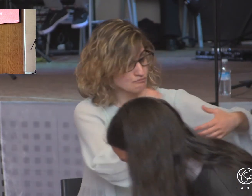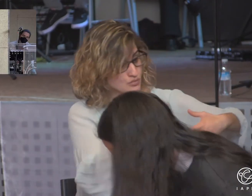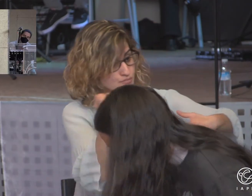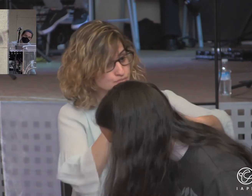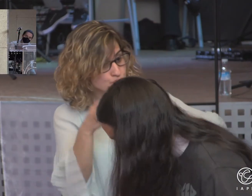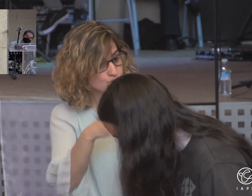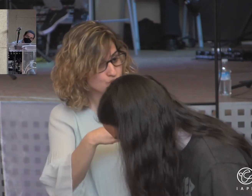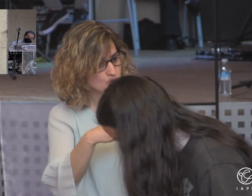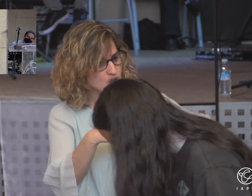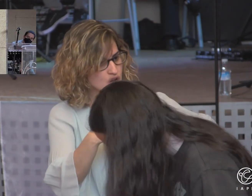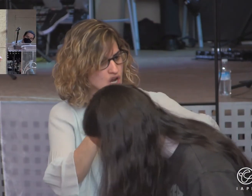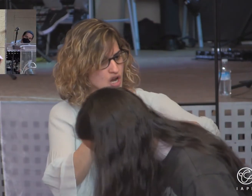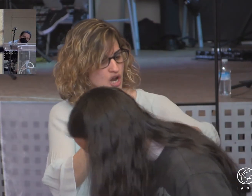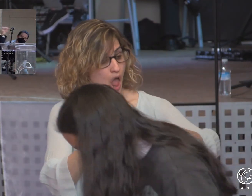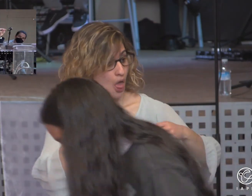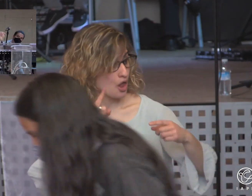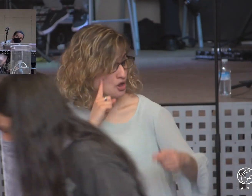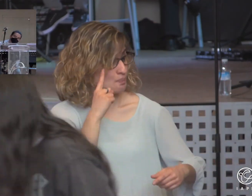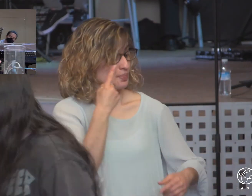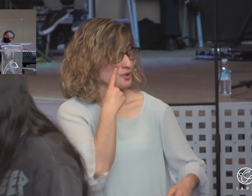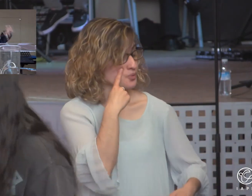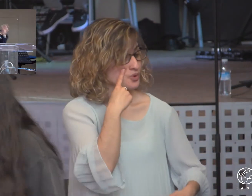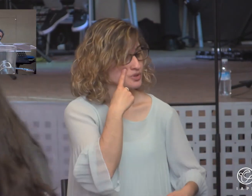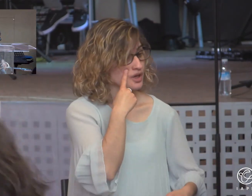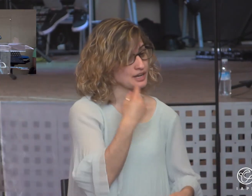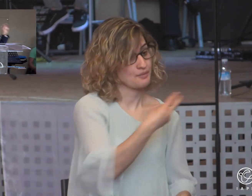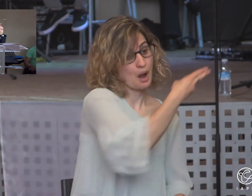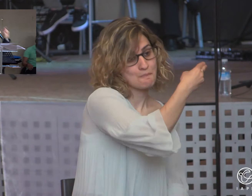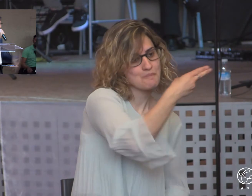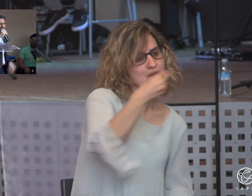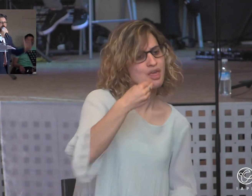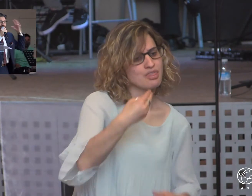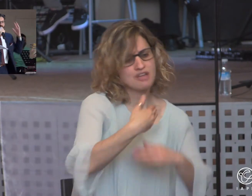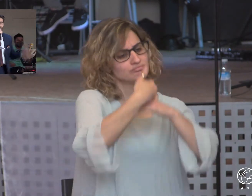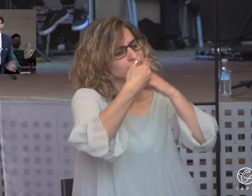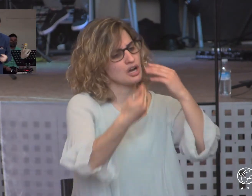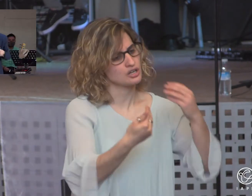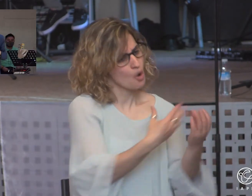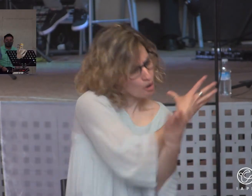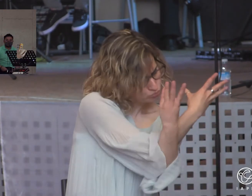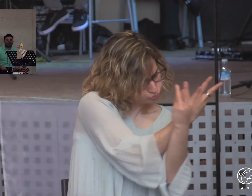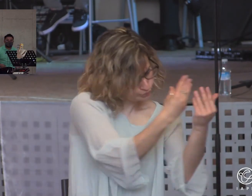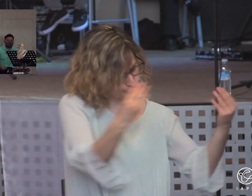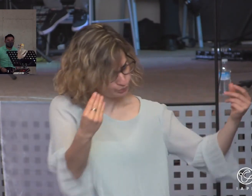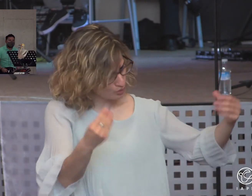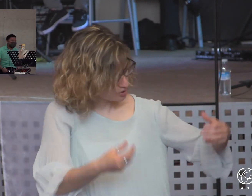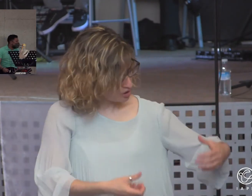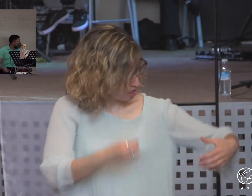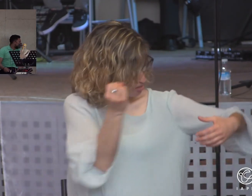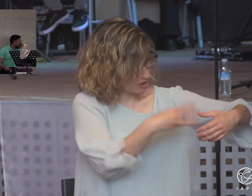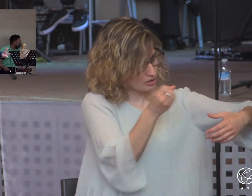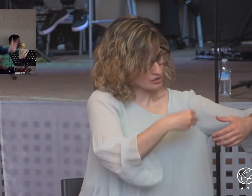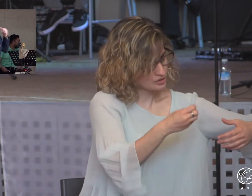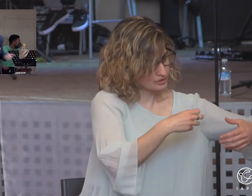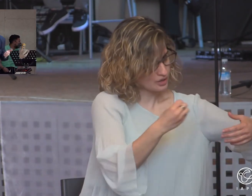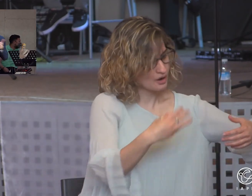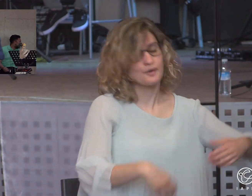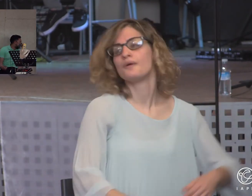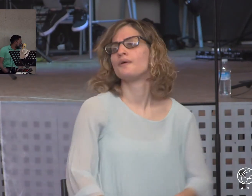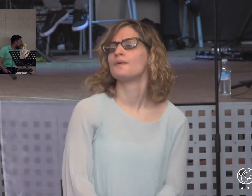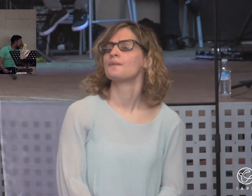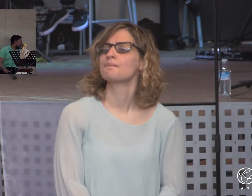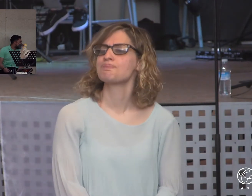En memoria suya, en este lugar, tú y yo vamos a ver milagros. Milagros